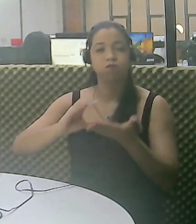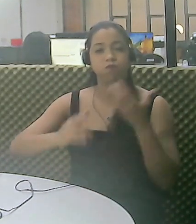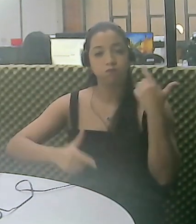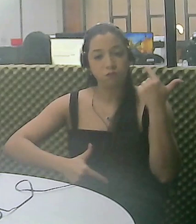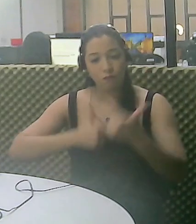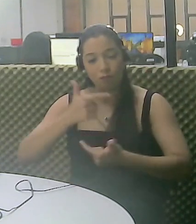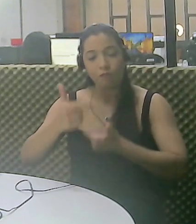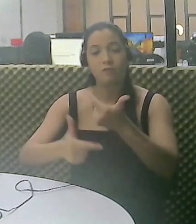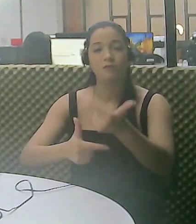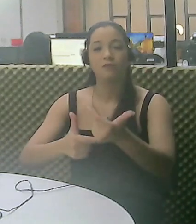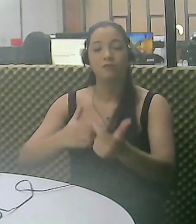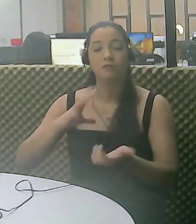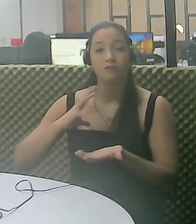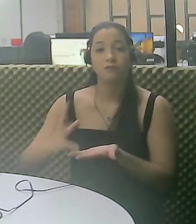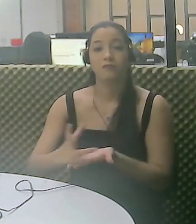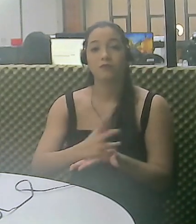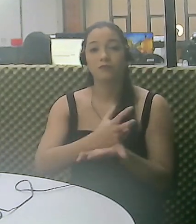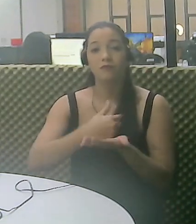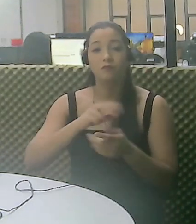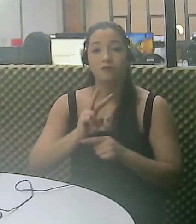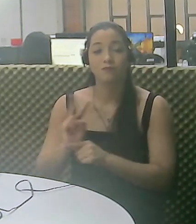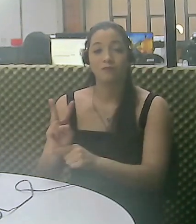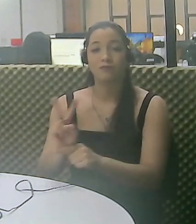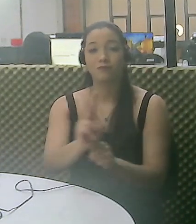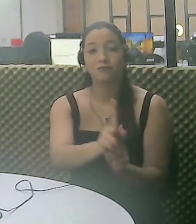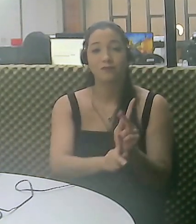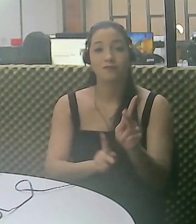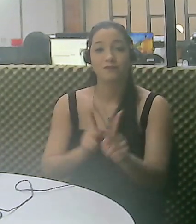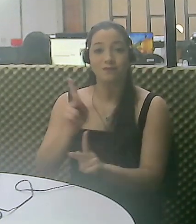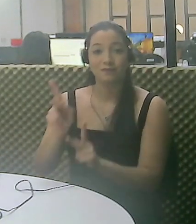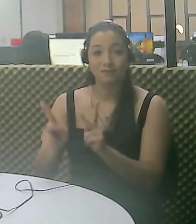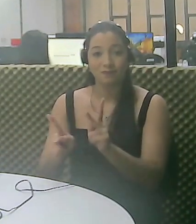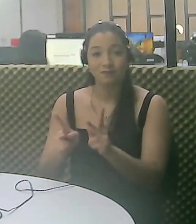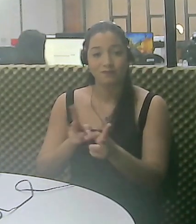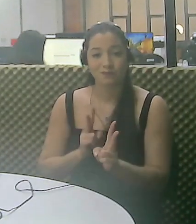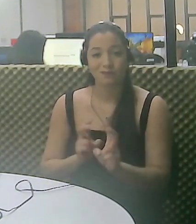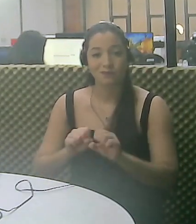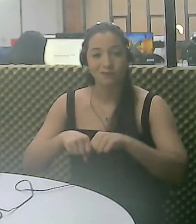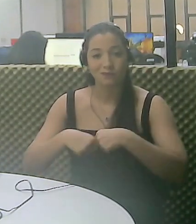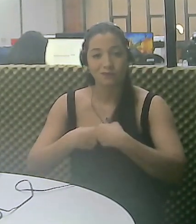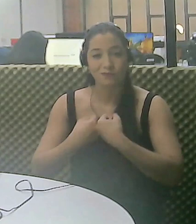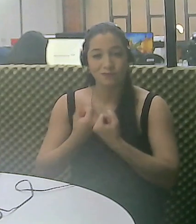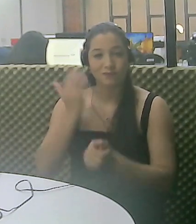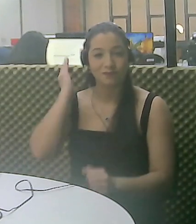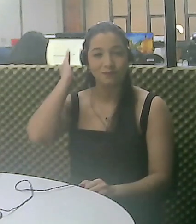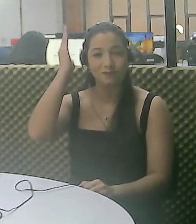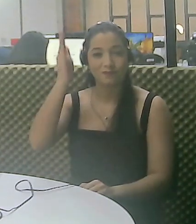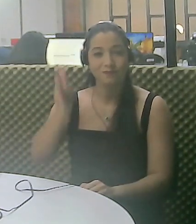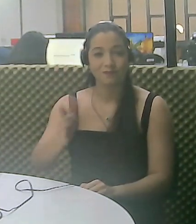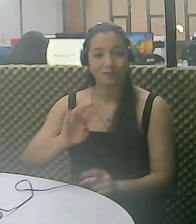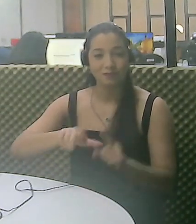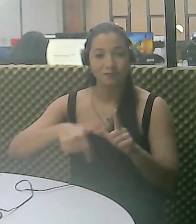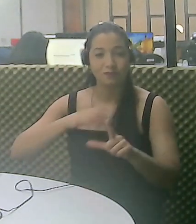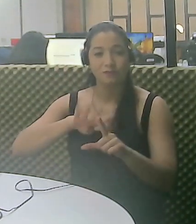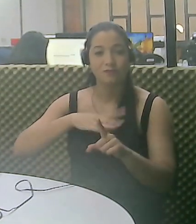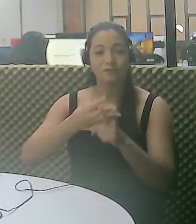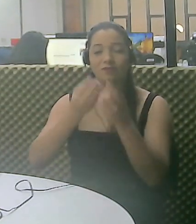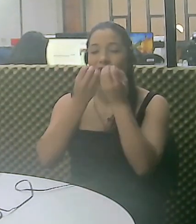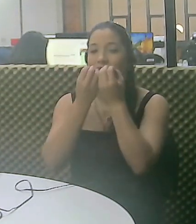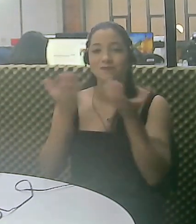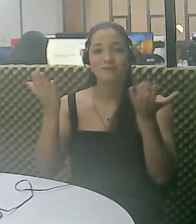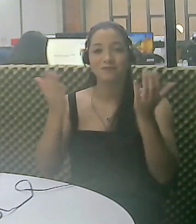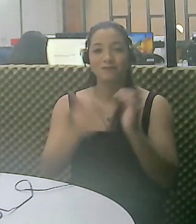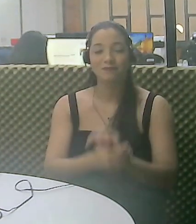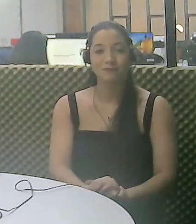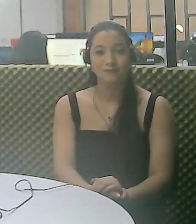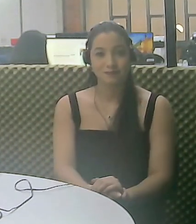trabalhou tanto para salvar vidas e cuidar bem do nosso povo. Continuaremos lutando sem parar para fazer mais, fazendo muito